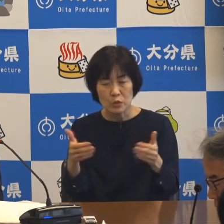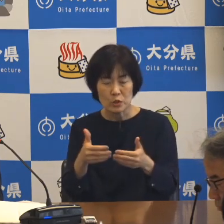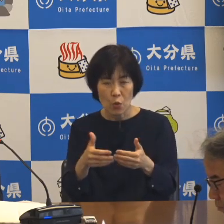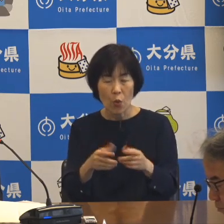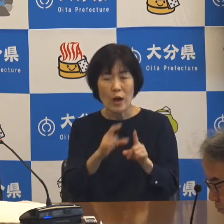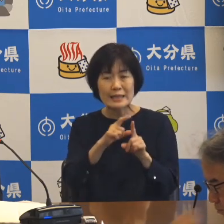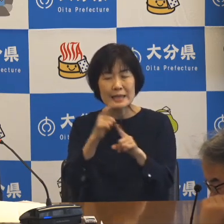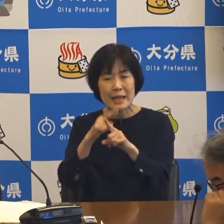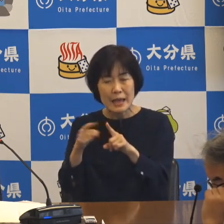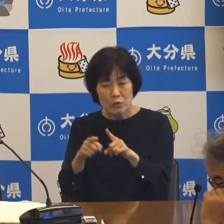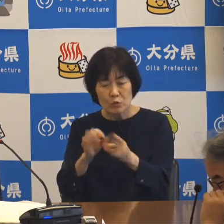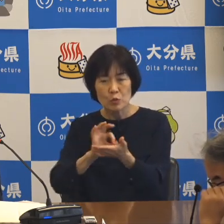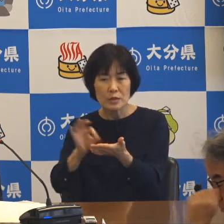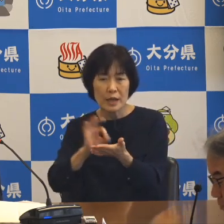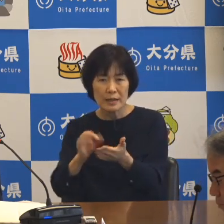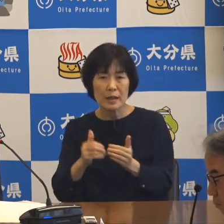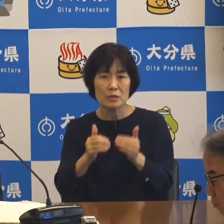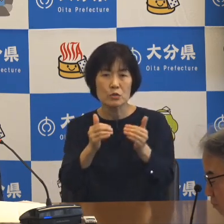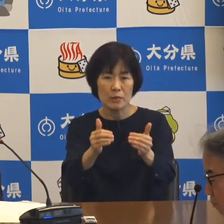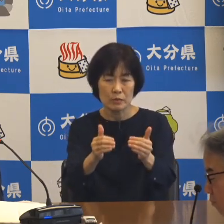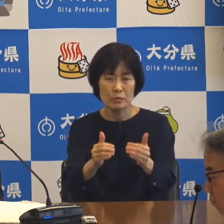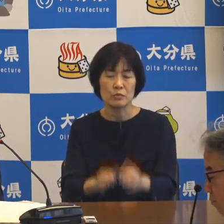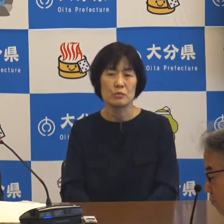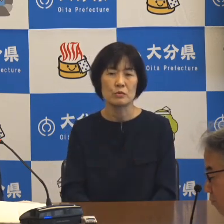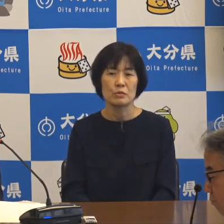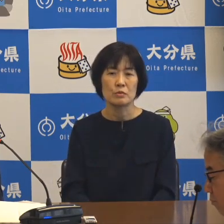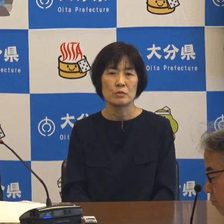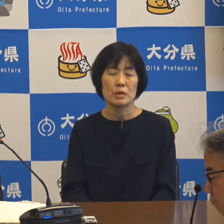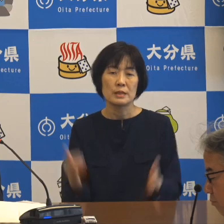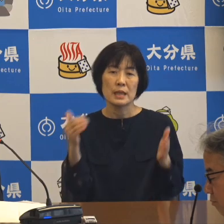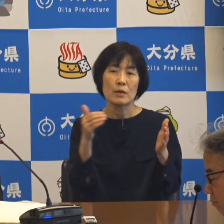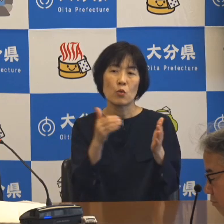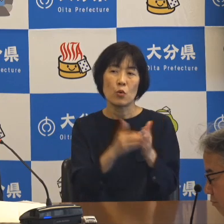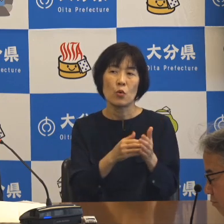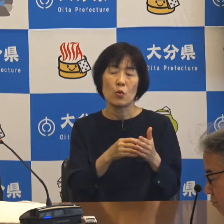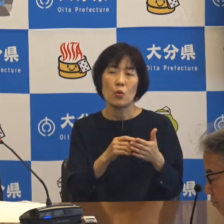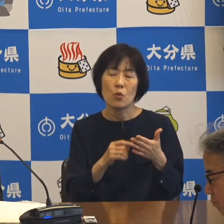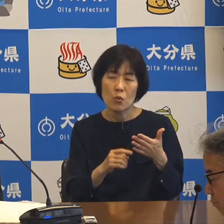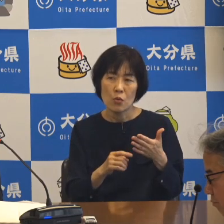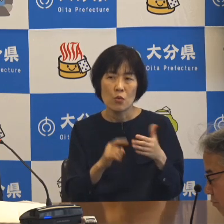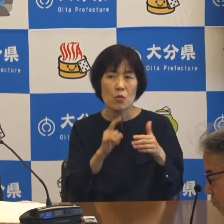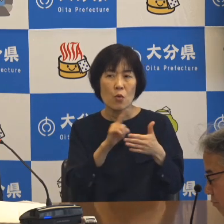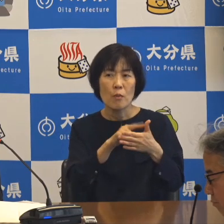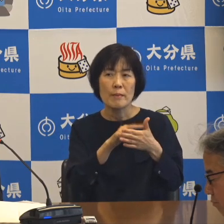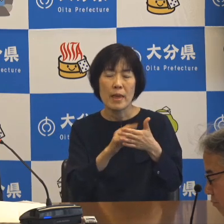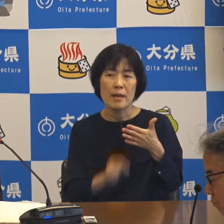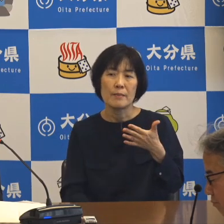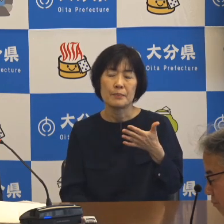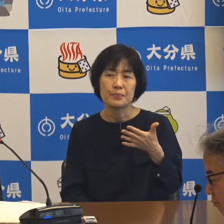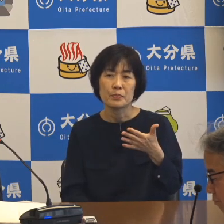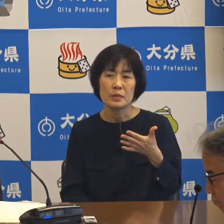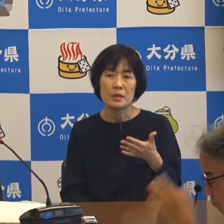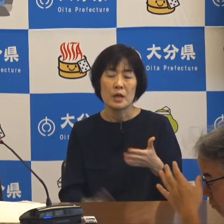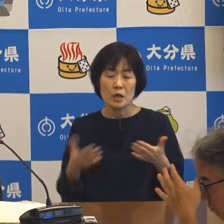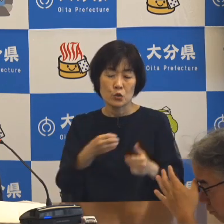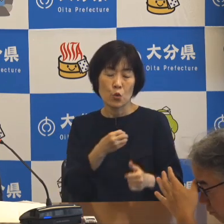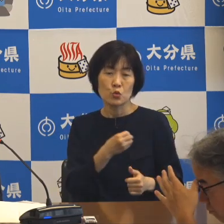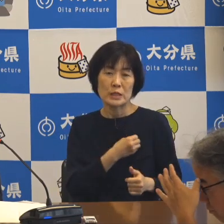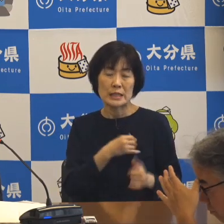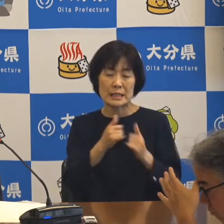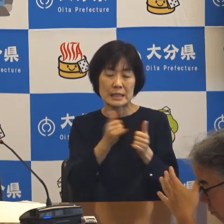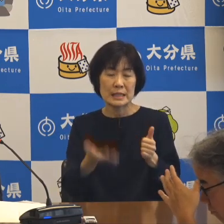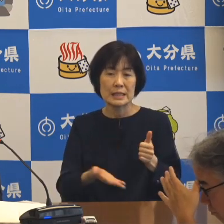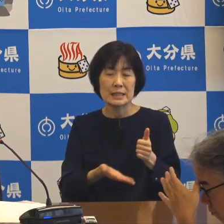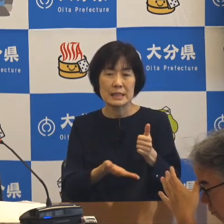ながら、さらに進めてまいります。最後に5つ目はですね、職員人材の確